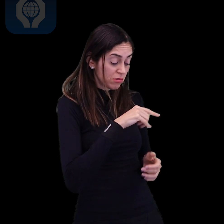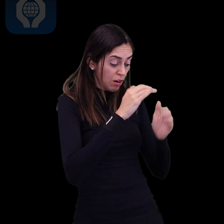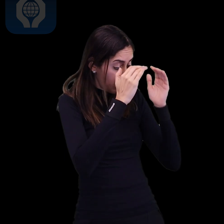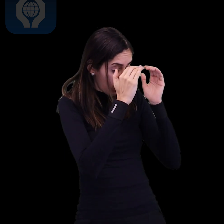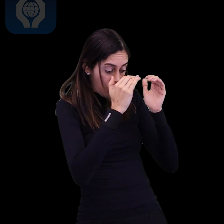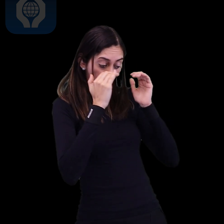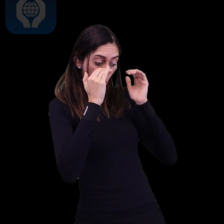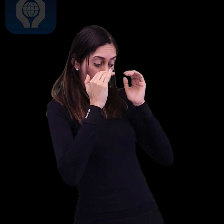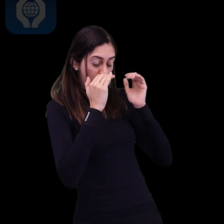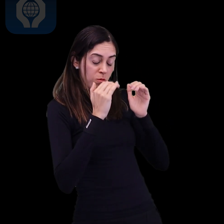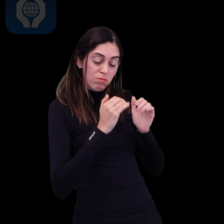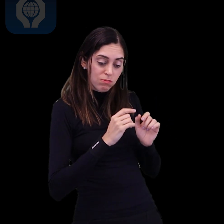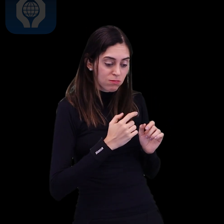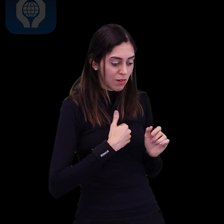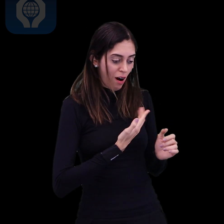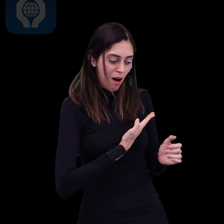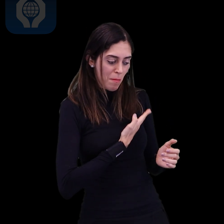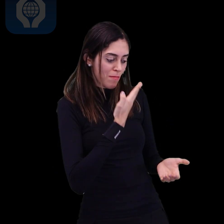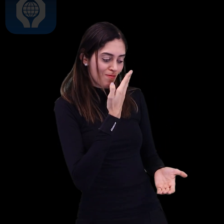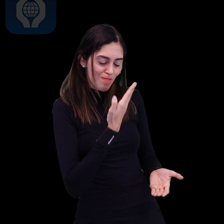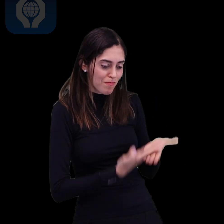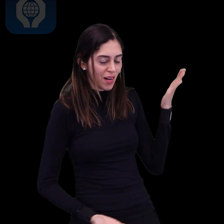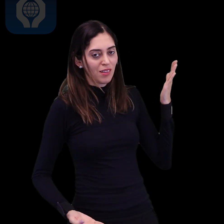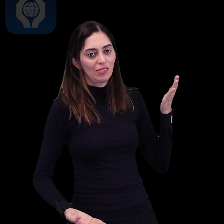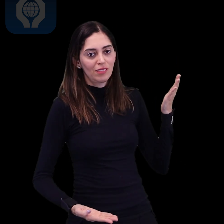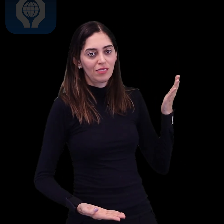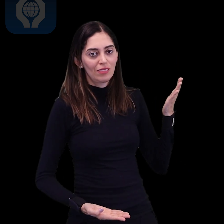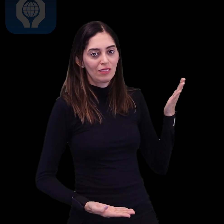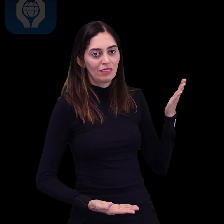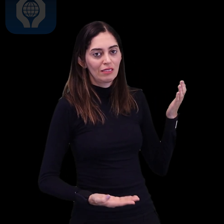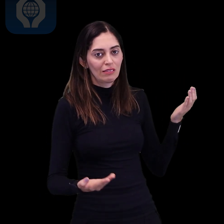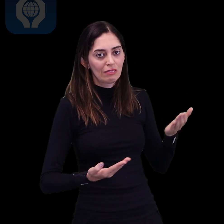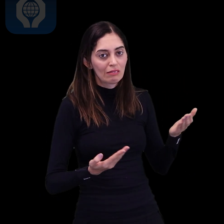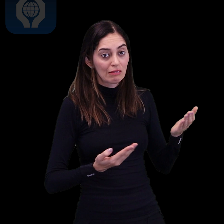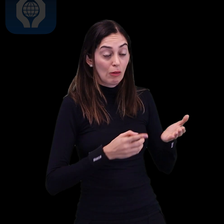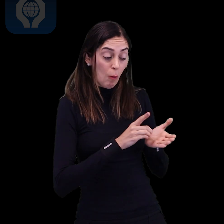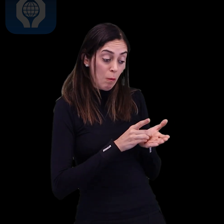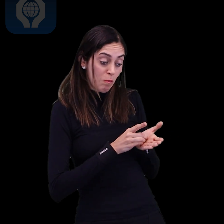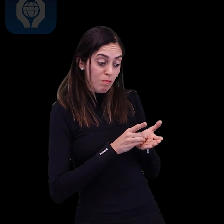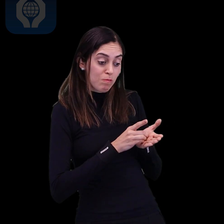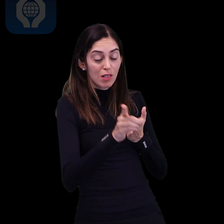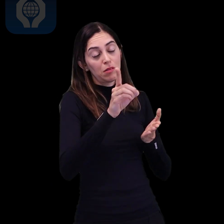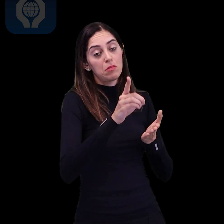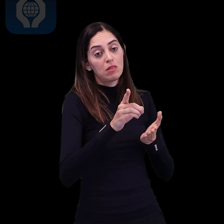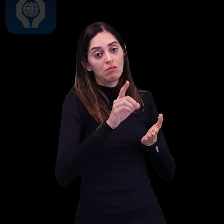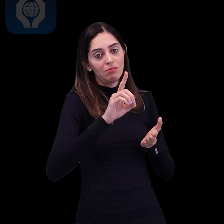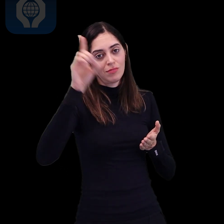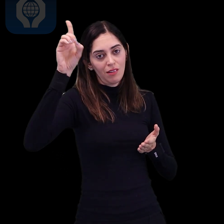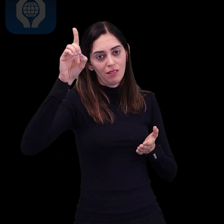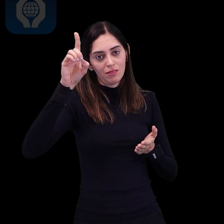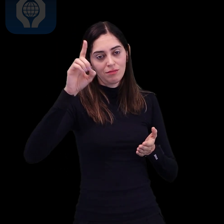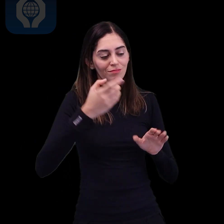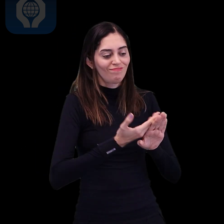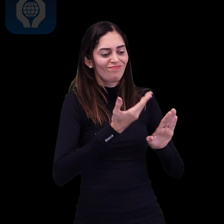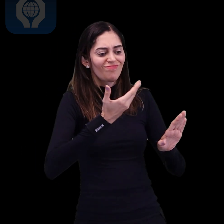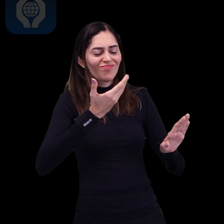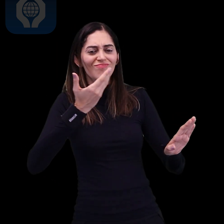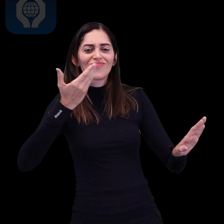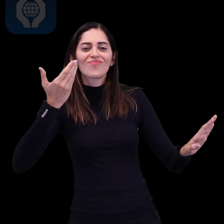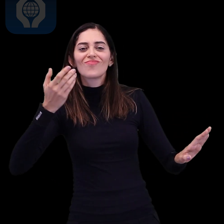não seria mais seu amigo. Adão seria inimigo de Deus da mesma forma que Satanás, e ele seria separado do amor e